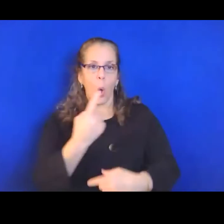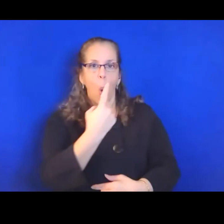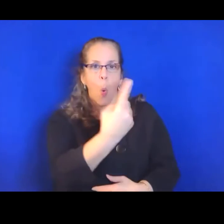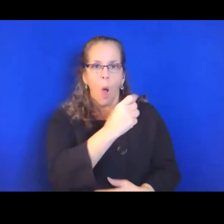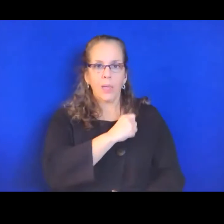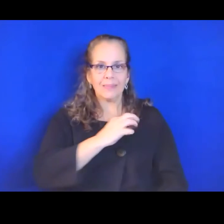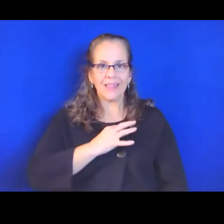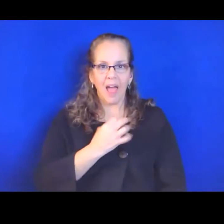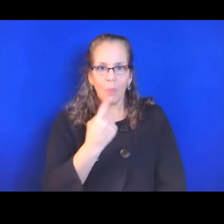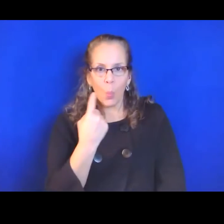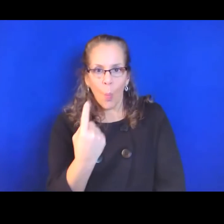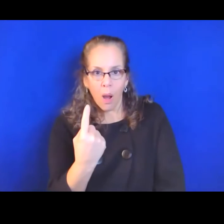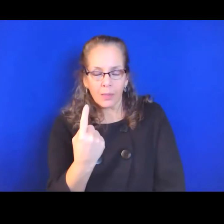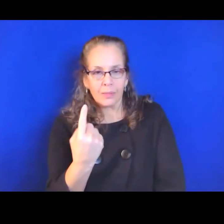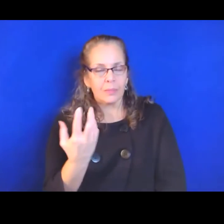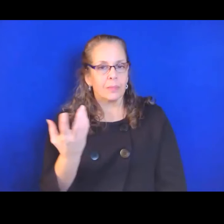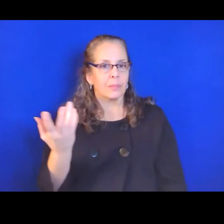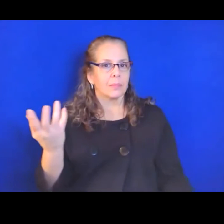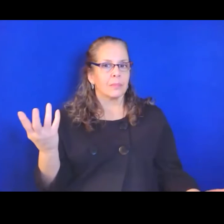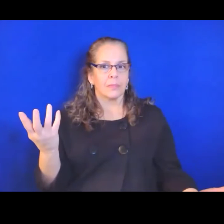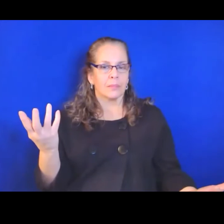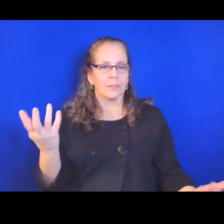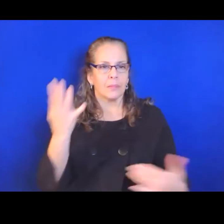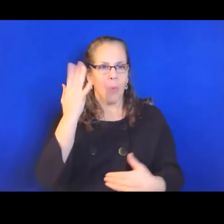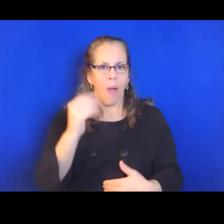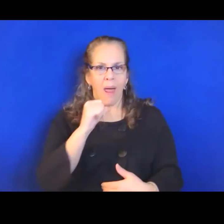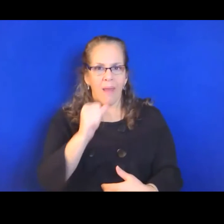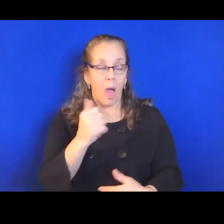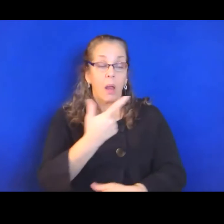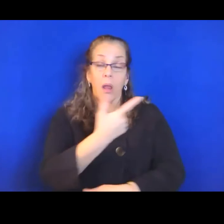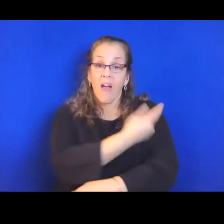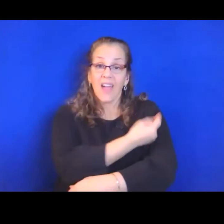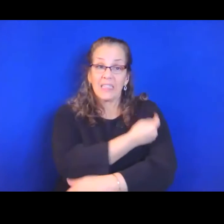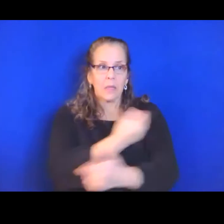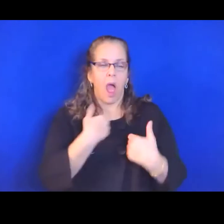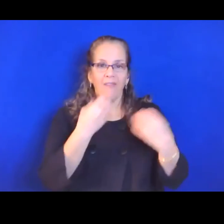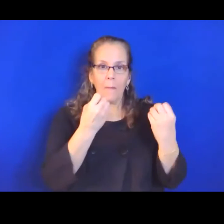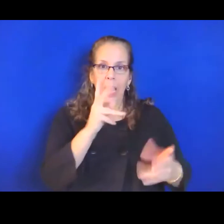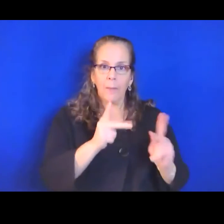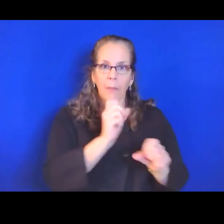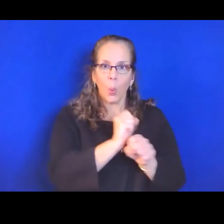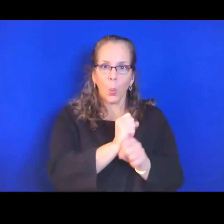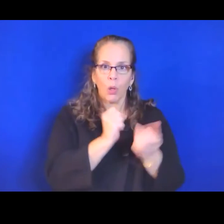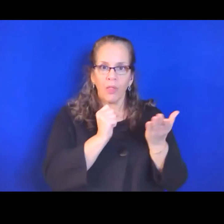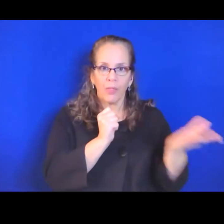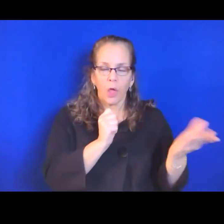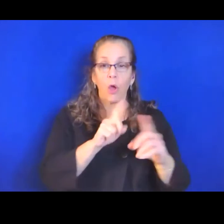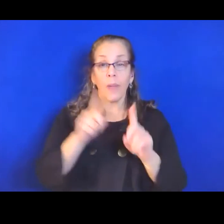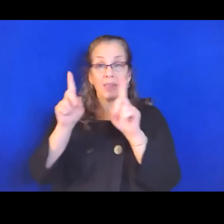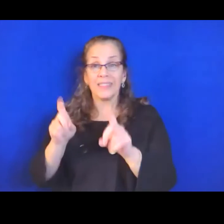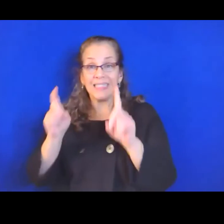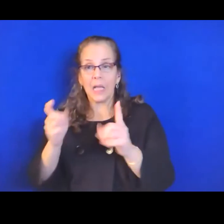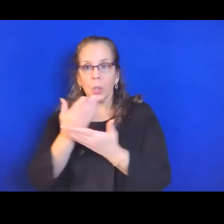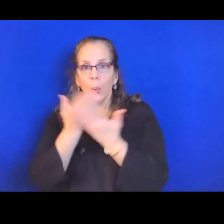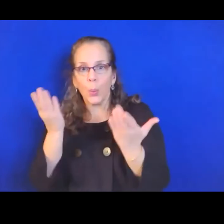一个问题是为什么？检测中心很多时候是这个检测能力不是很够，只有一